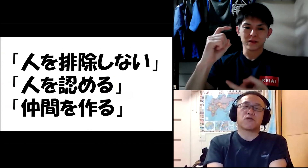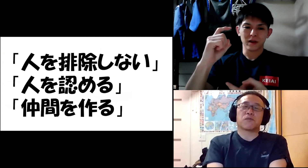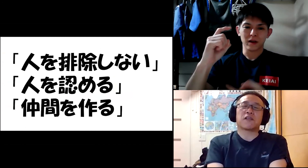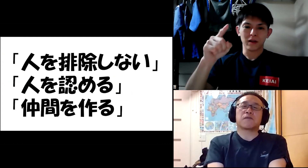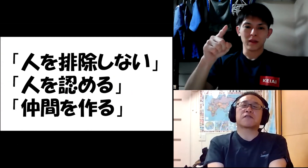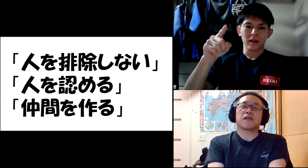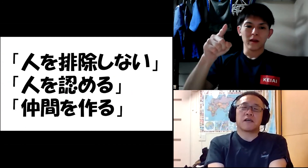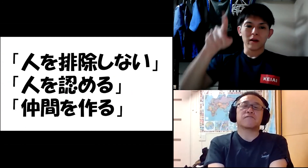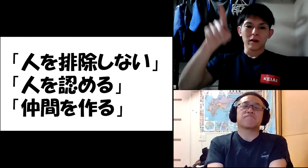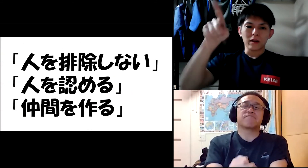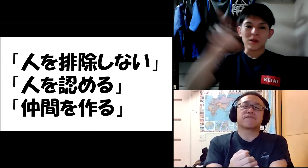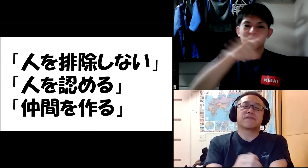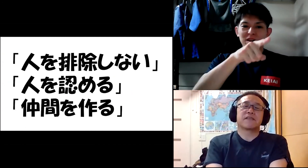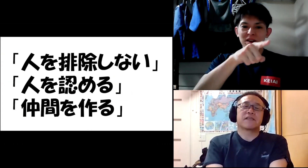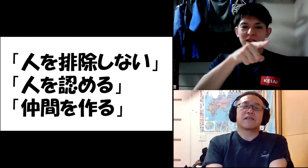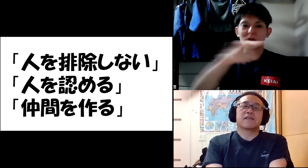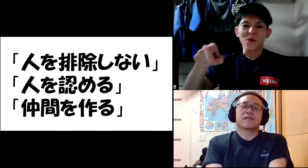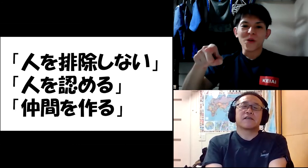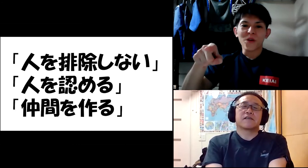最後の言葉になります。はい。